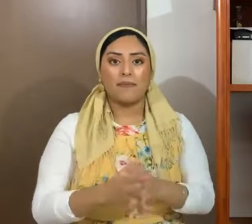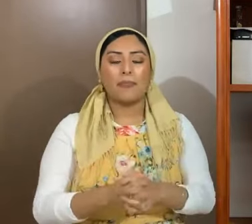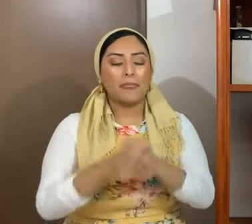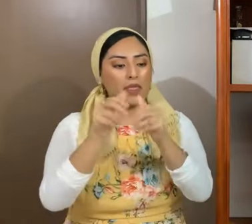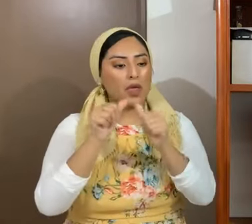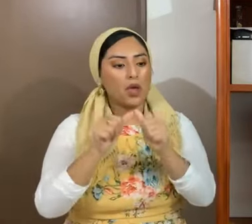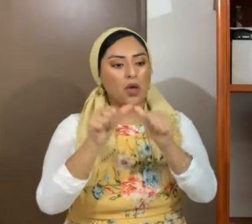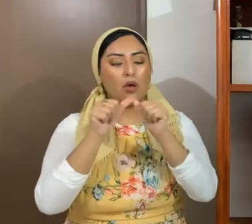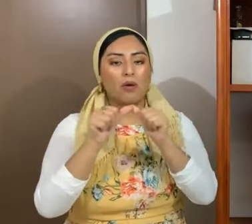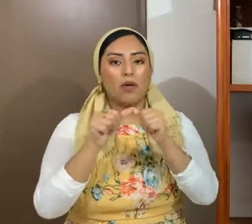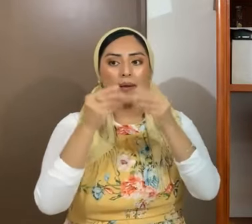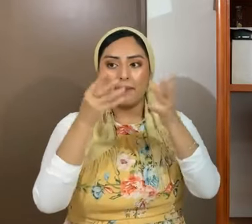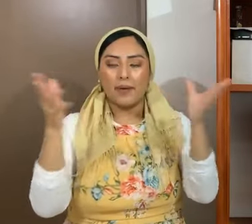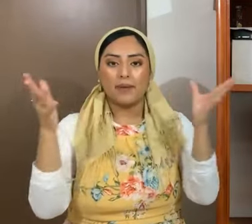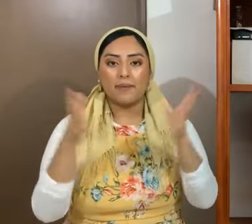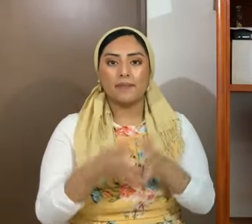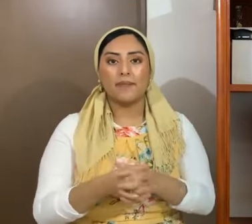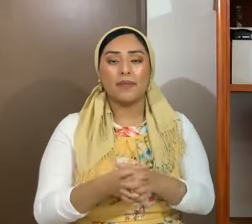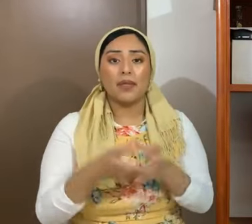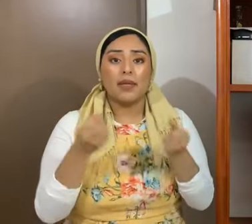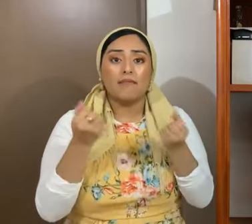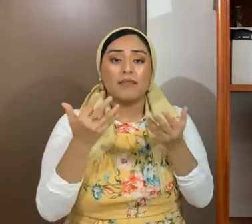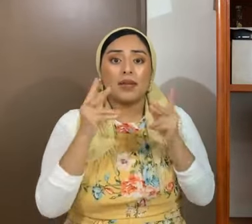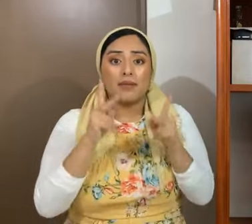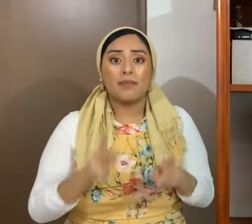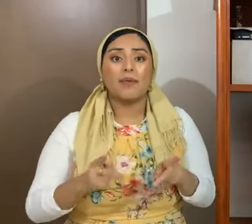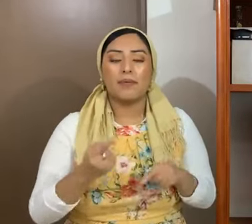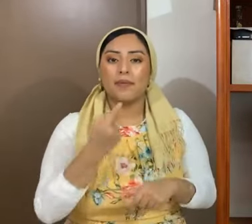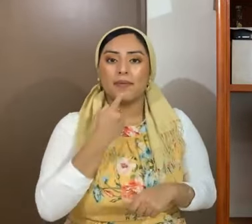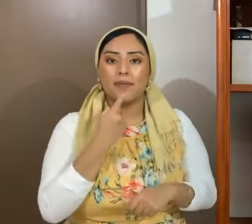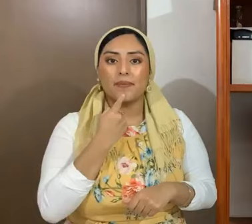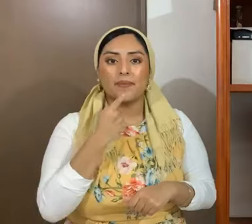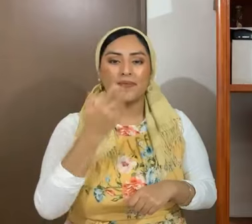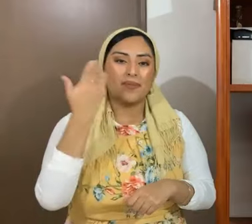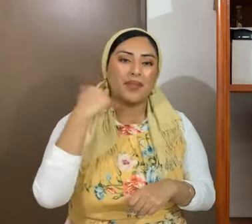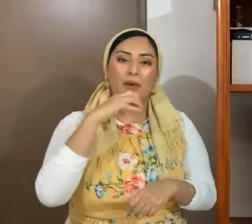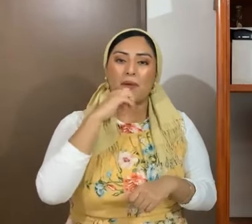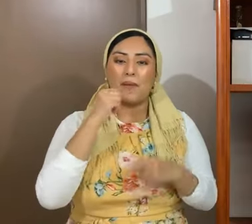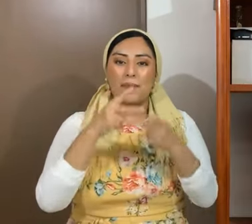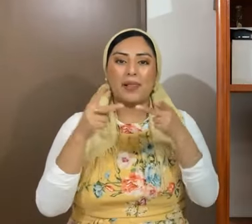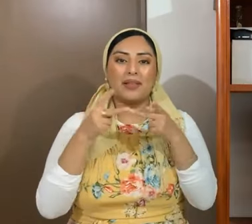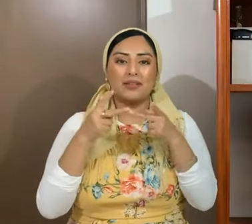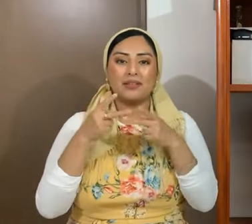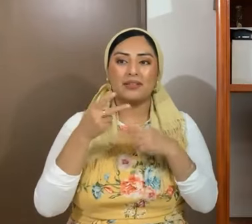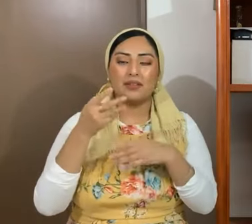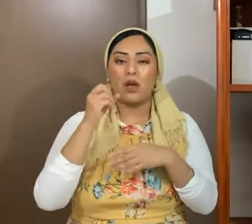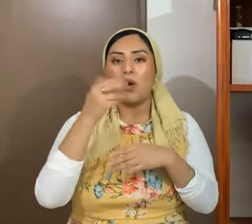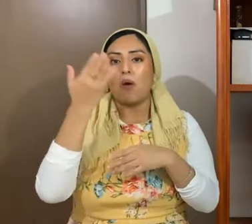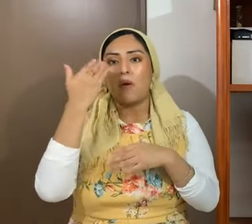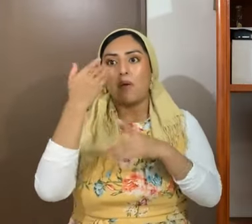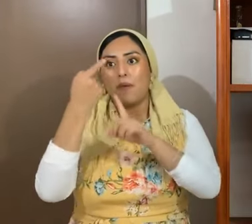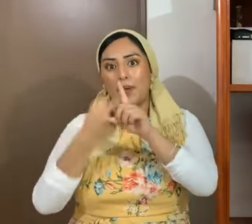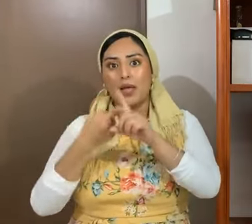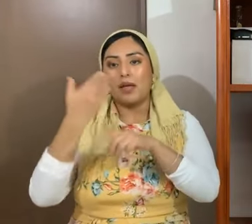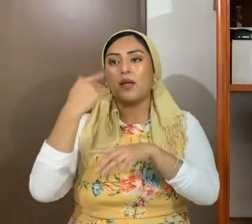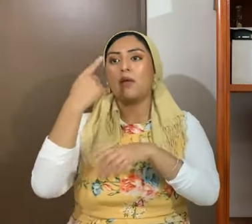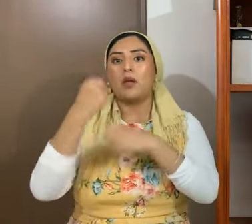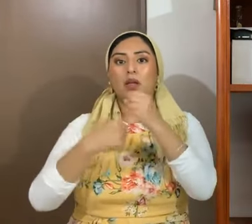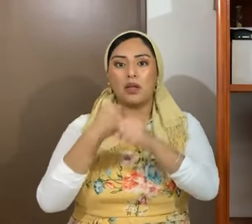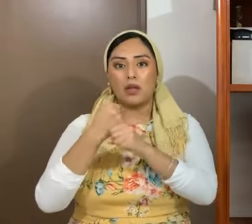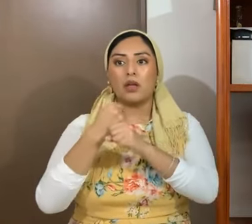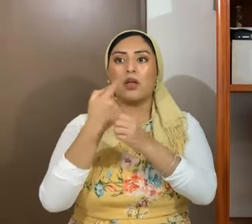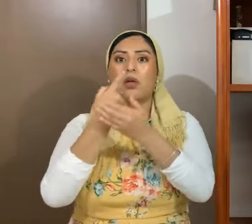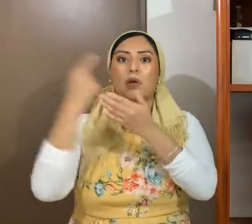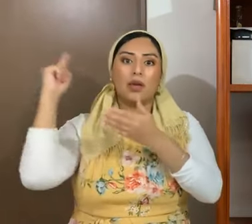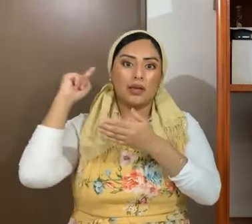Siempre vamos a recalcar esto, siempre, porque mucha gente decía en el edificio, y decían hace un año, y decían hace un mes, y decían hace